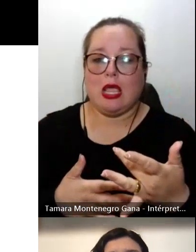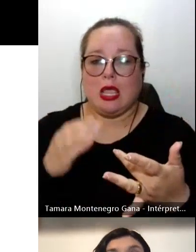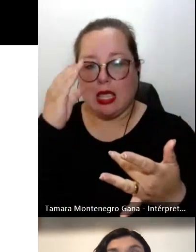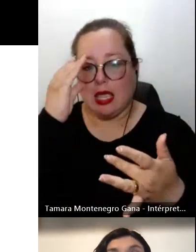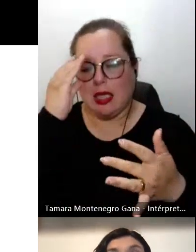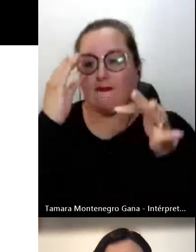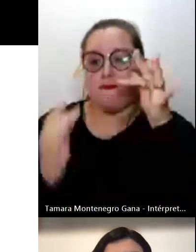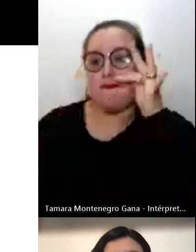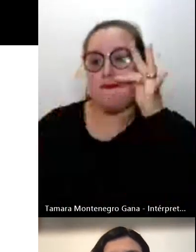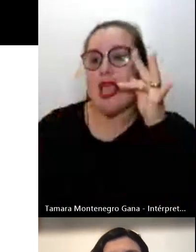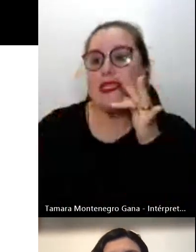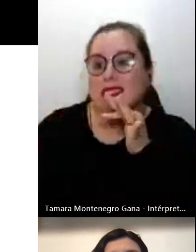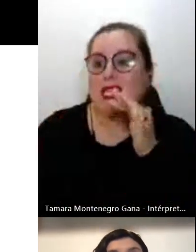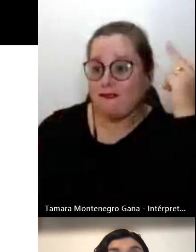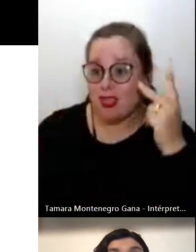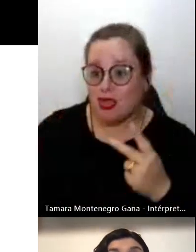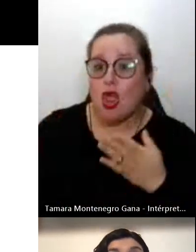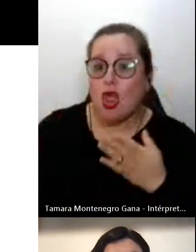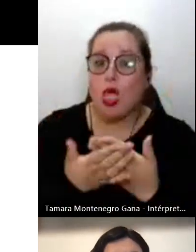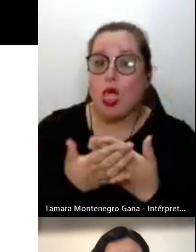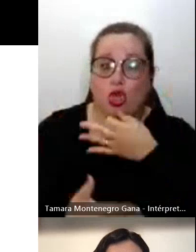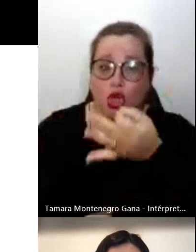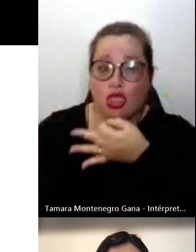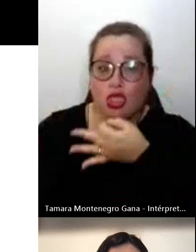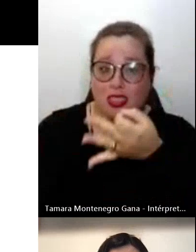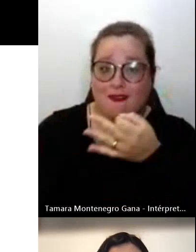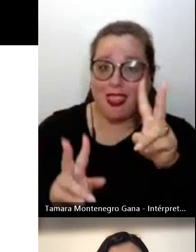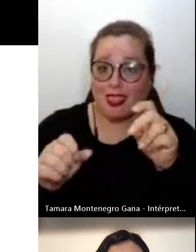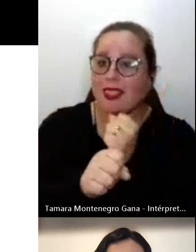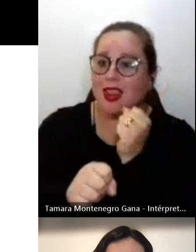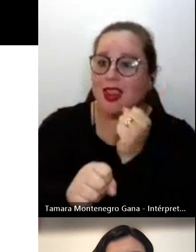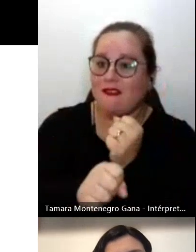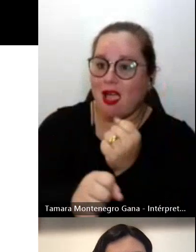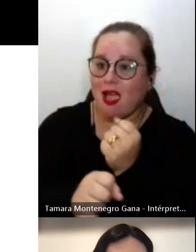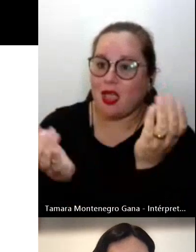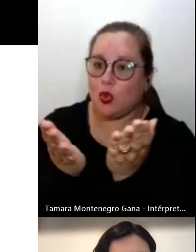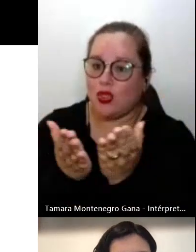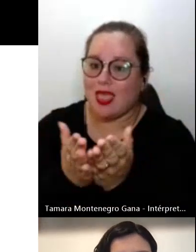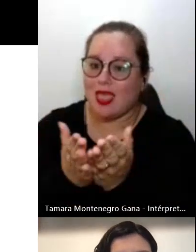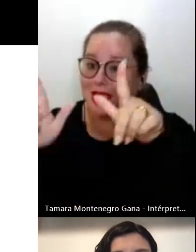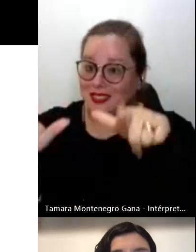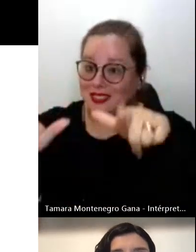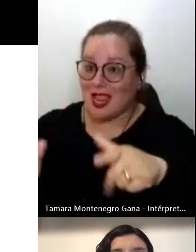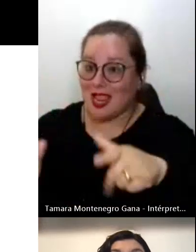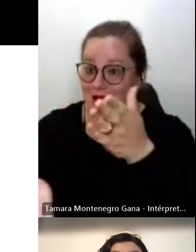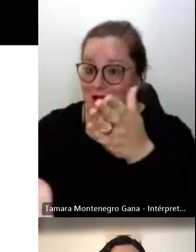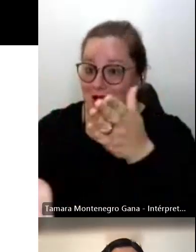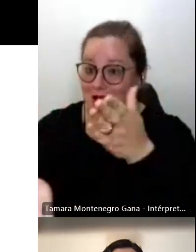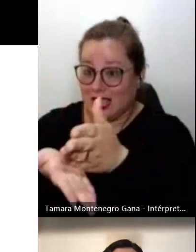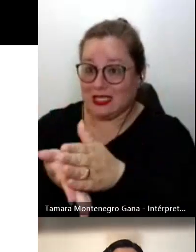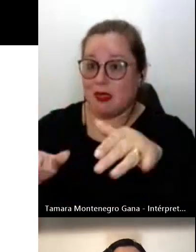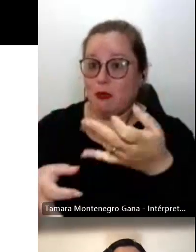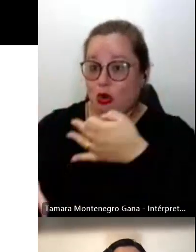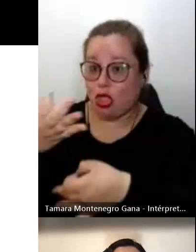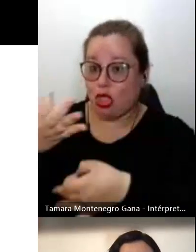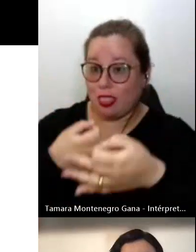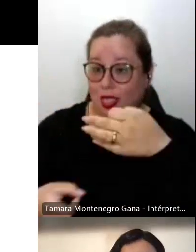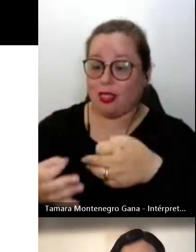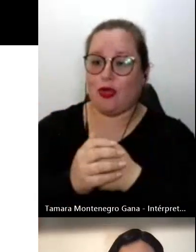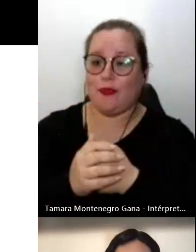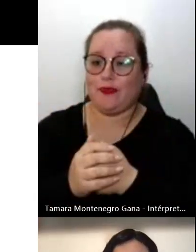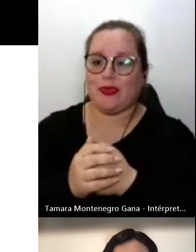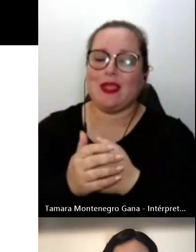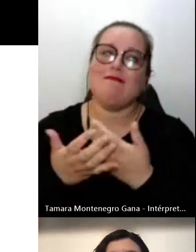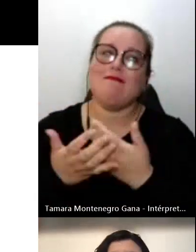Victoria cuando nos contaban acerca de cómo trabajaban con sus estudiantes en la sala de clases. Por una